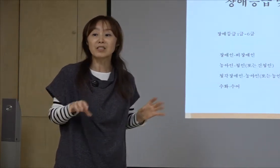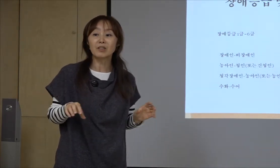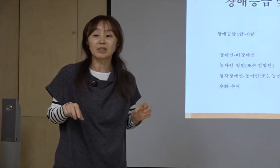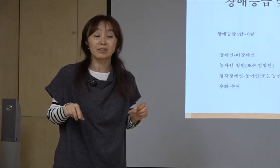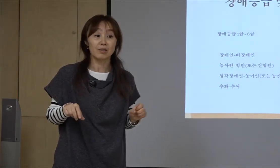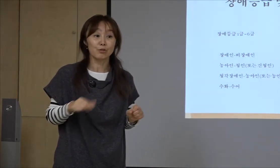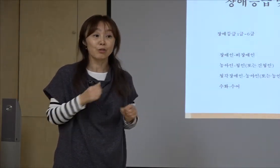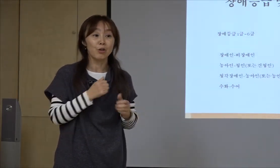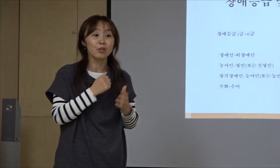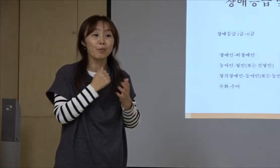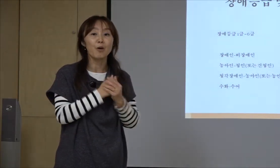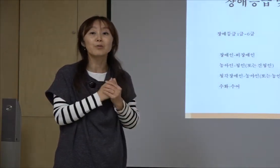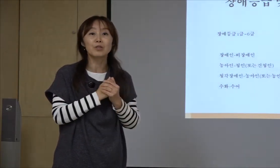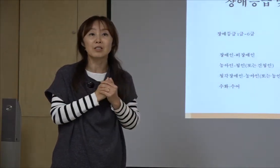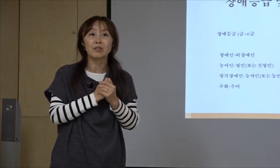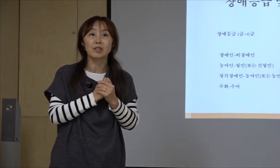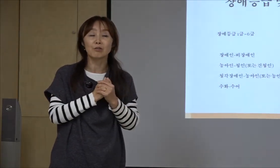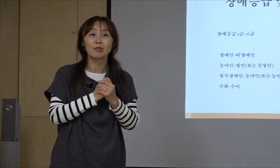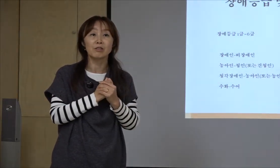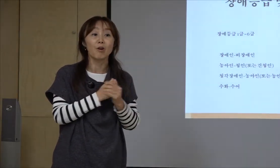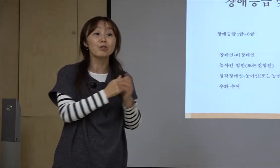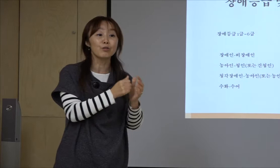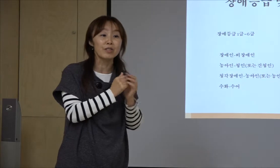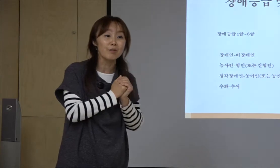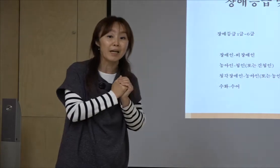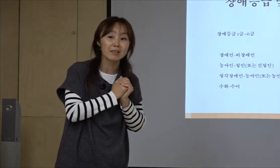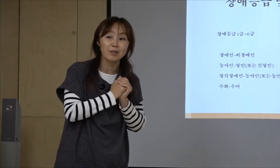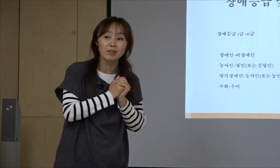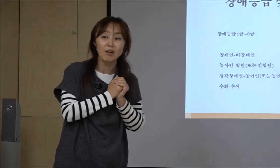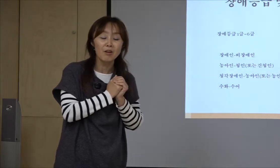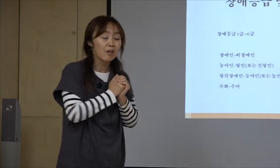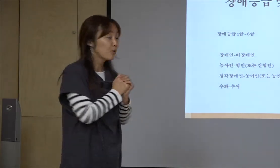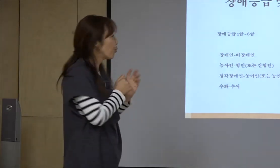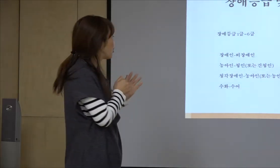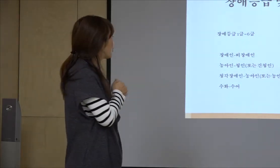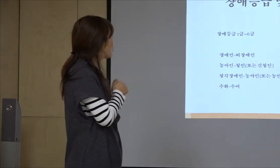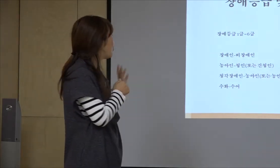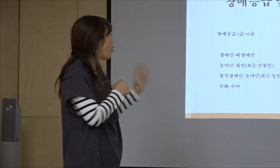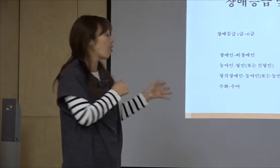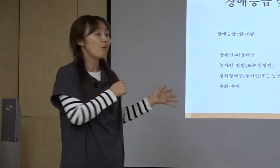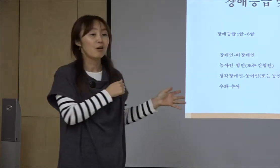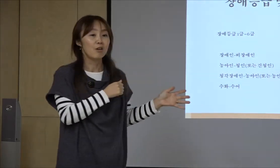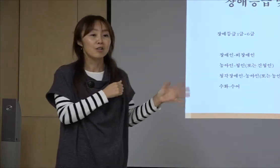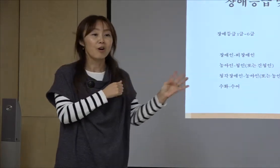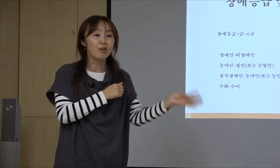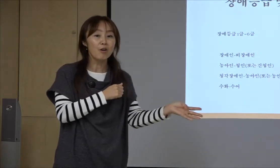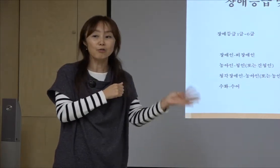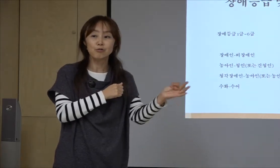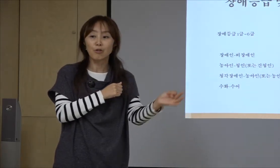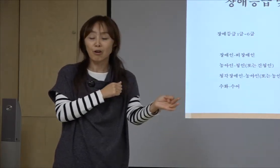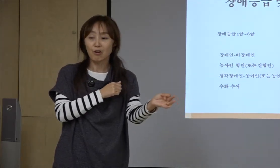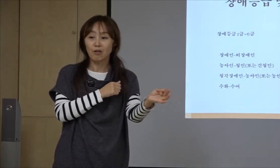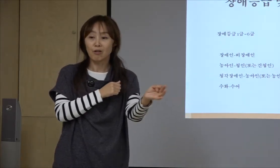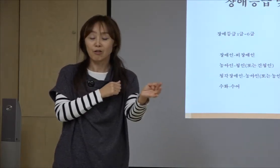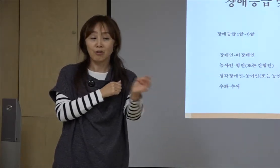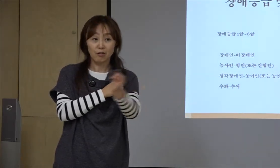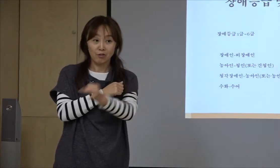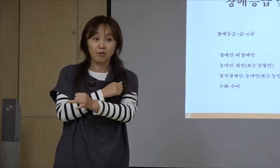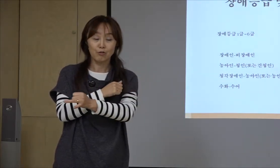제정이 됐어요. 수화 언어법으로 제정이 됐고요. 그 언어로 인정받으면서 용어도 수어, 영어, 국어,